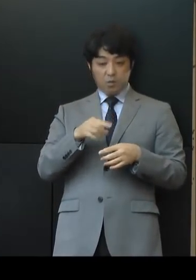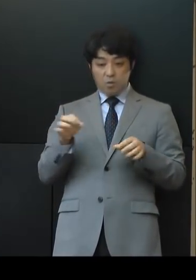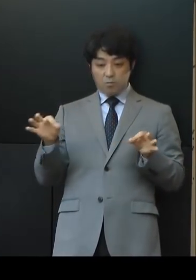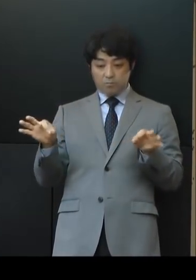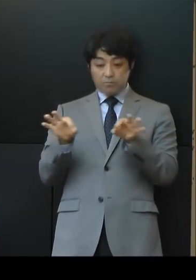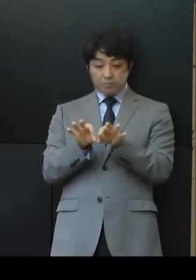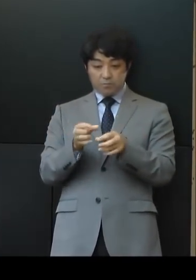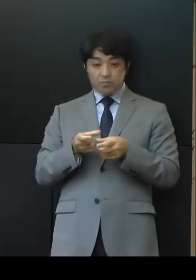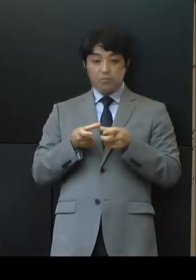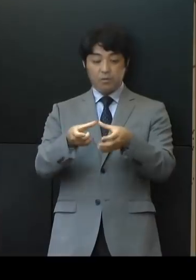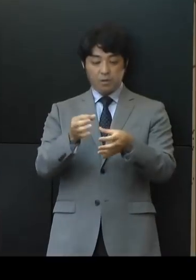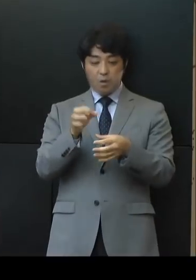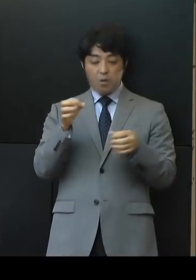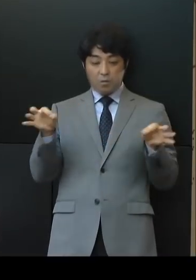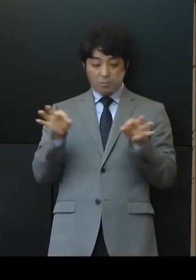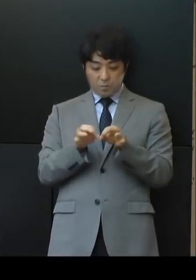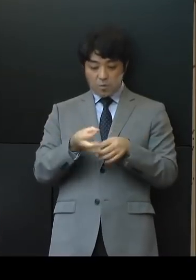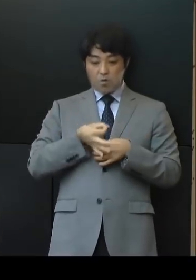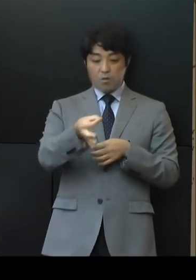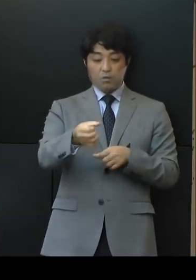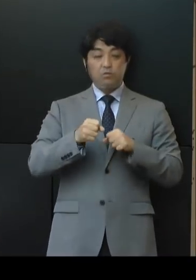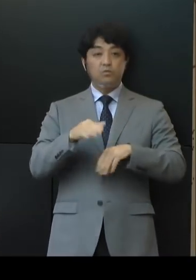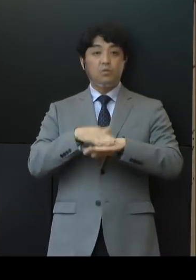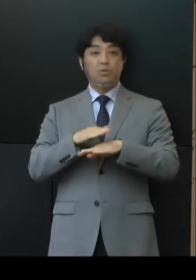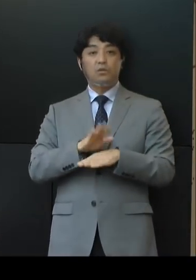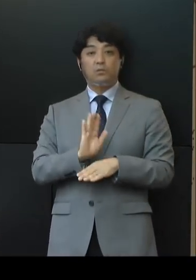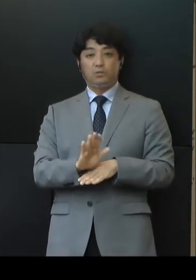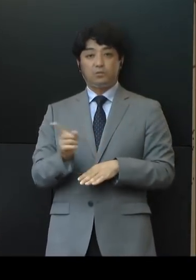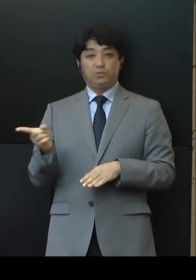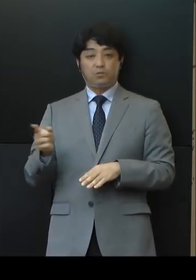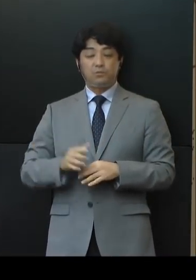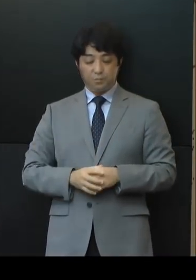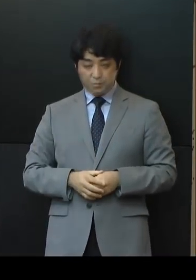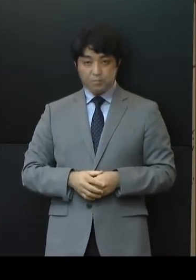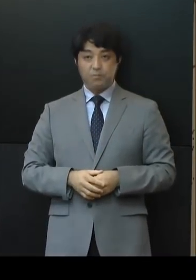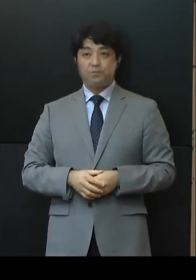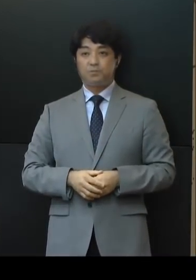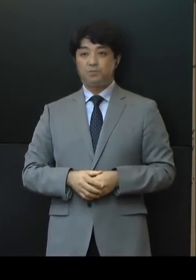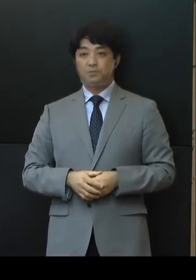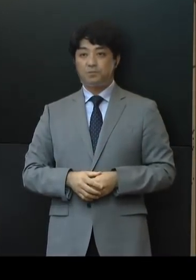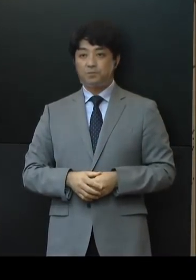します。ページをめくっていただいて、